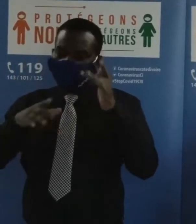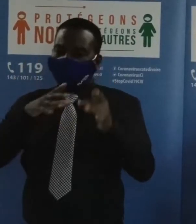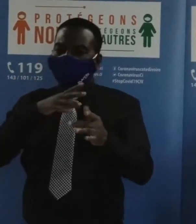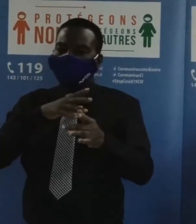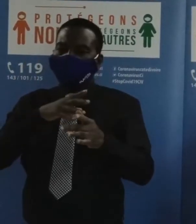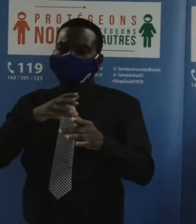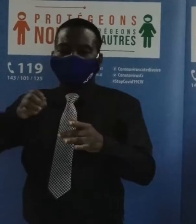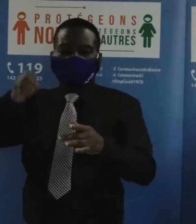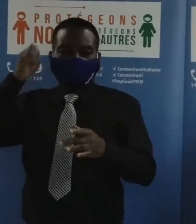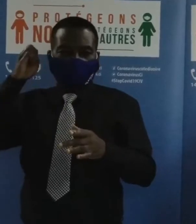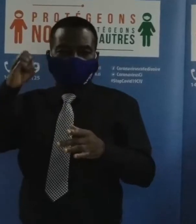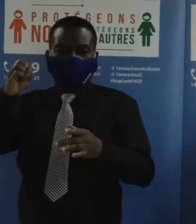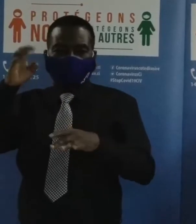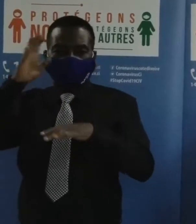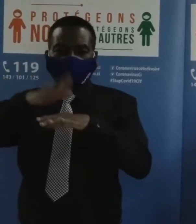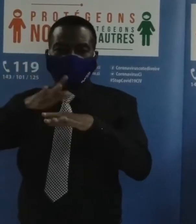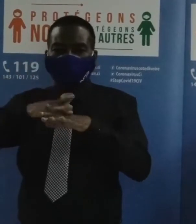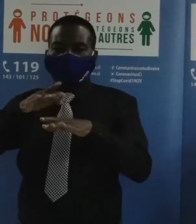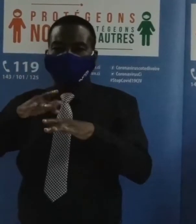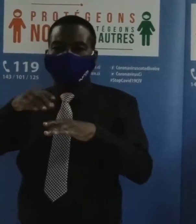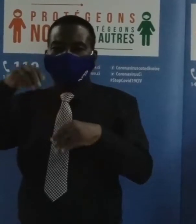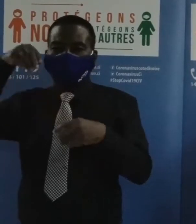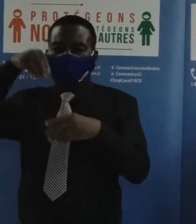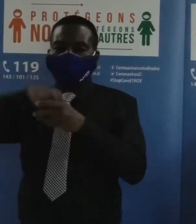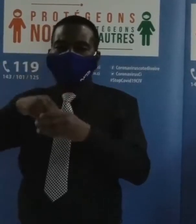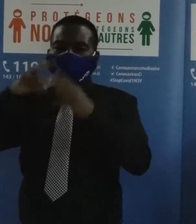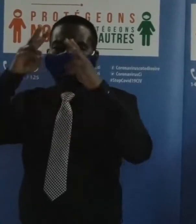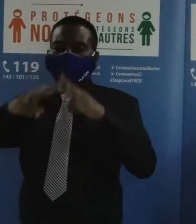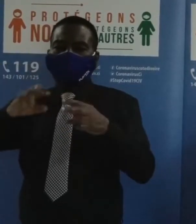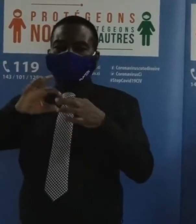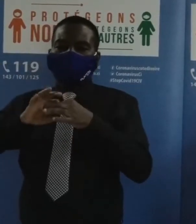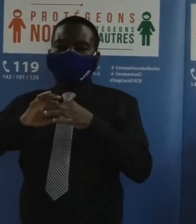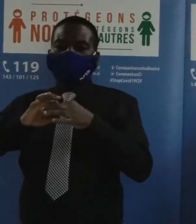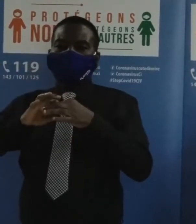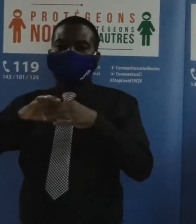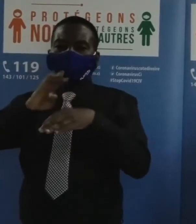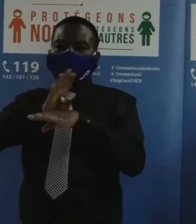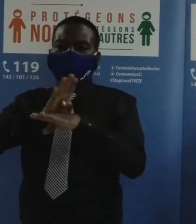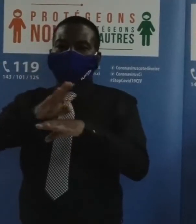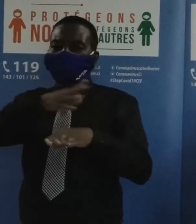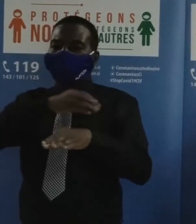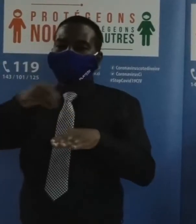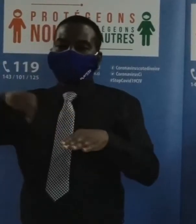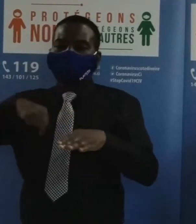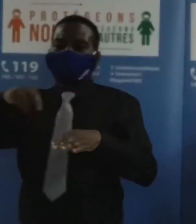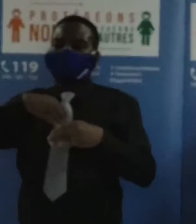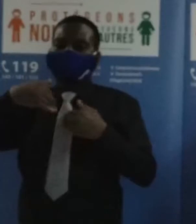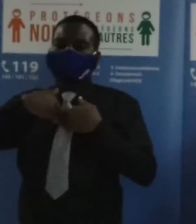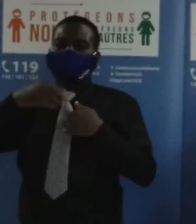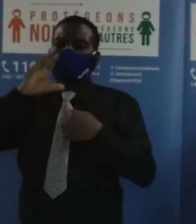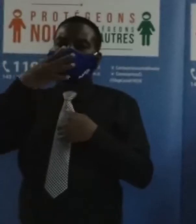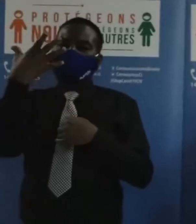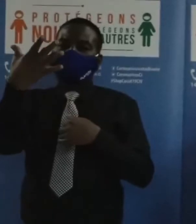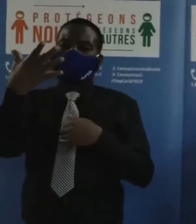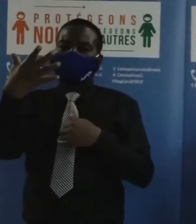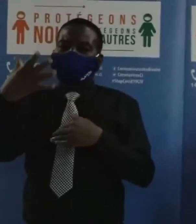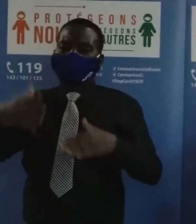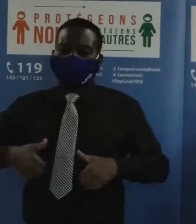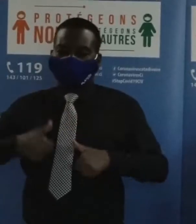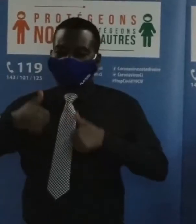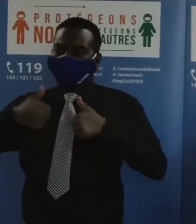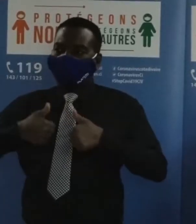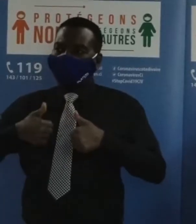ont été détectés dans la ville de bouaké et nous avons cinq guérison